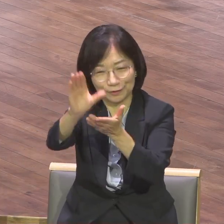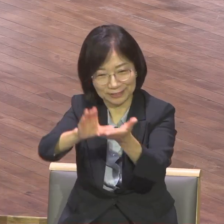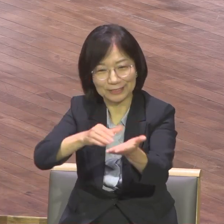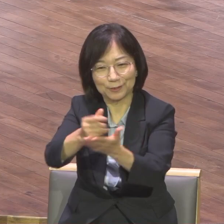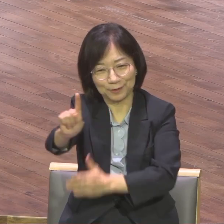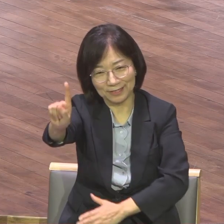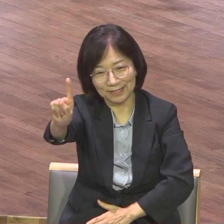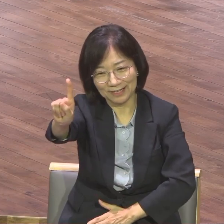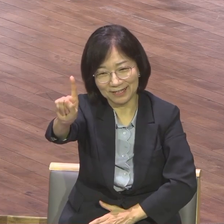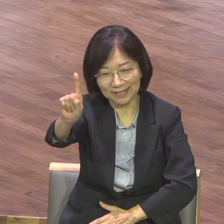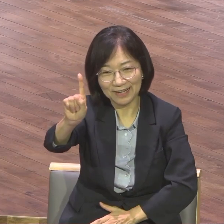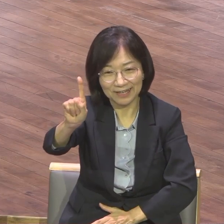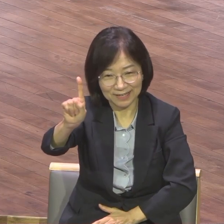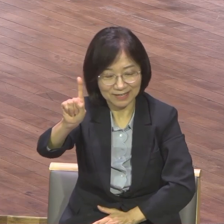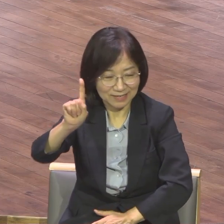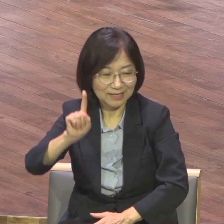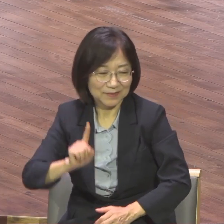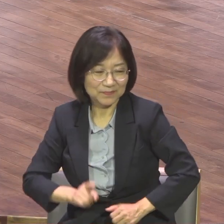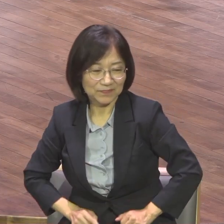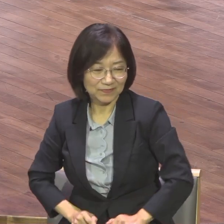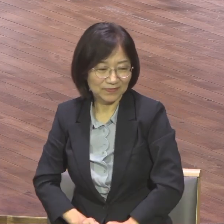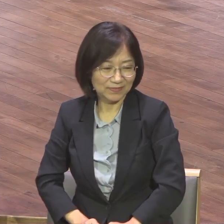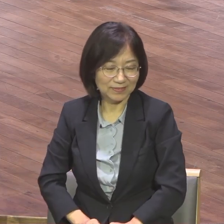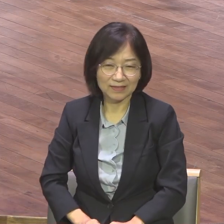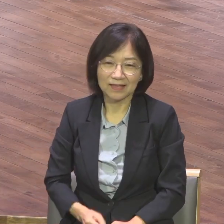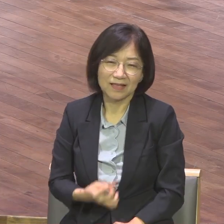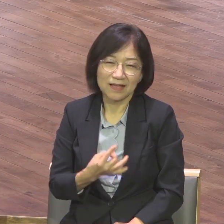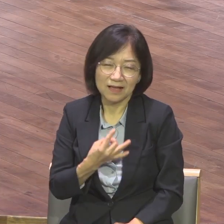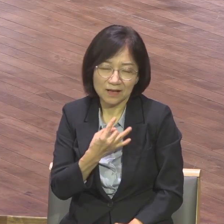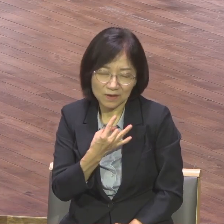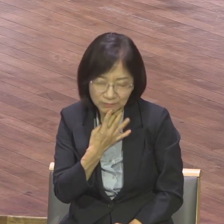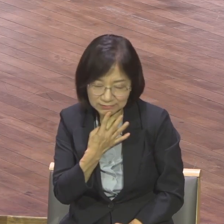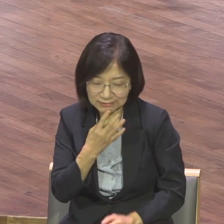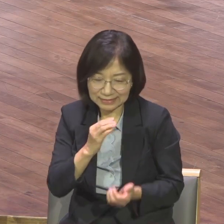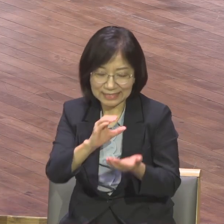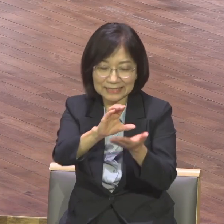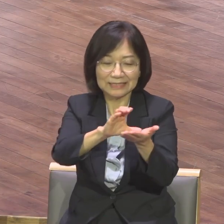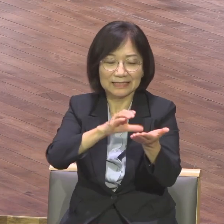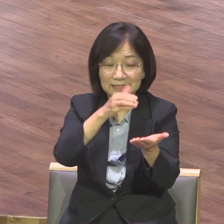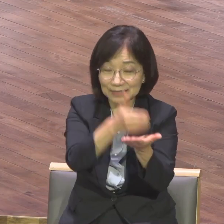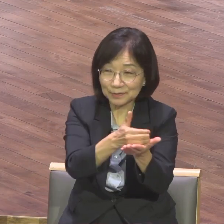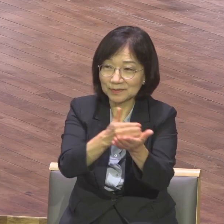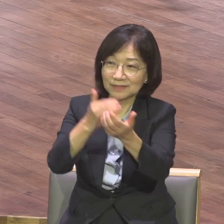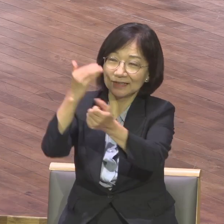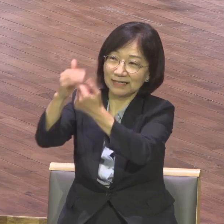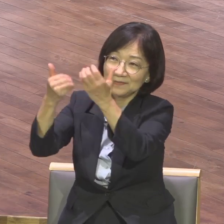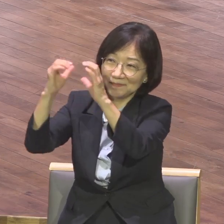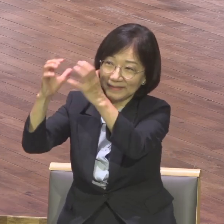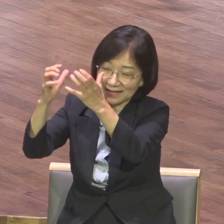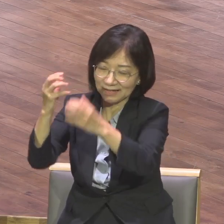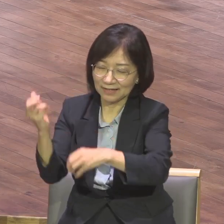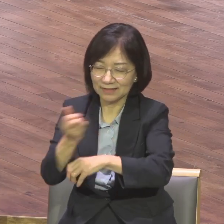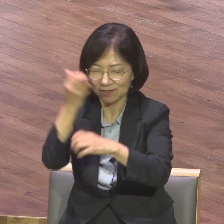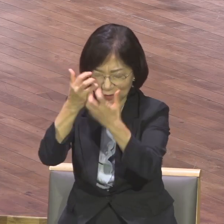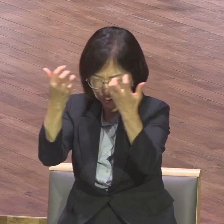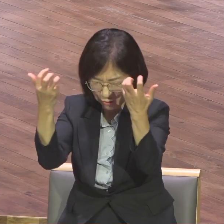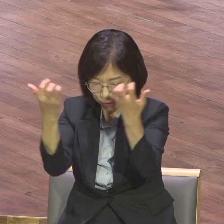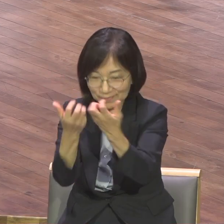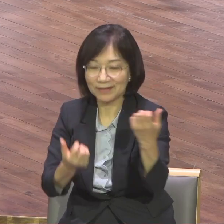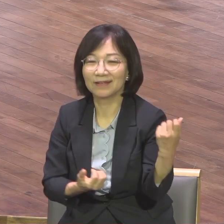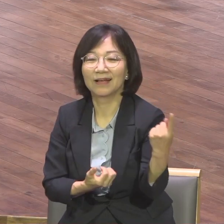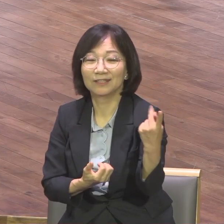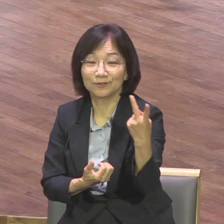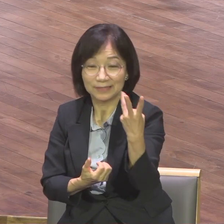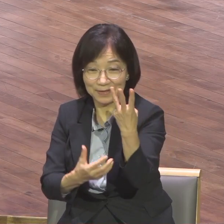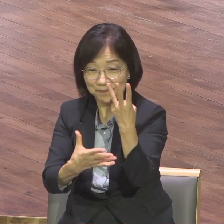삼오직의 바탕을 둔 메시지를 한 것입니다. 오직 그리스도, 오직 하나님 나라, 오직 성령 충만.